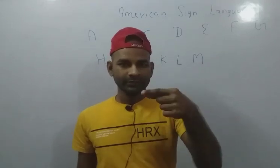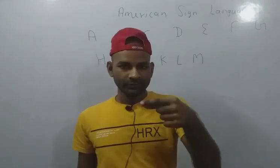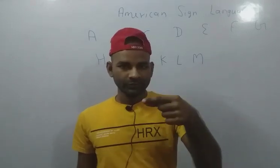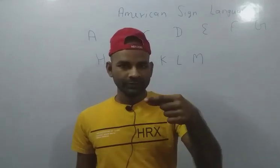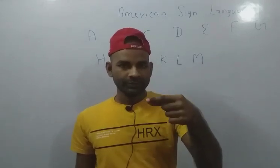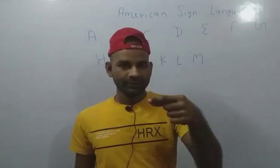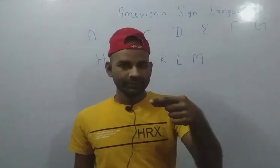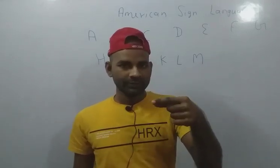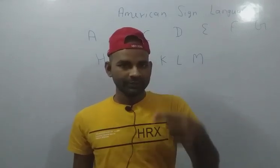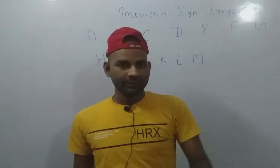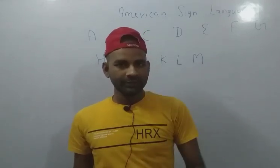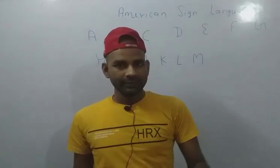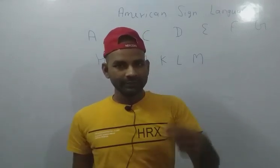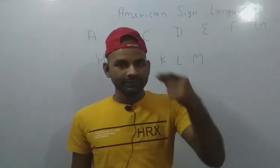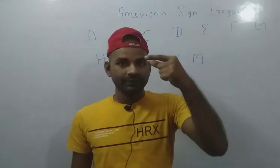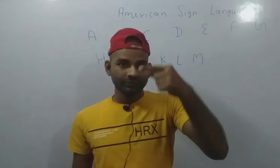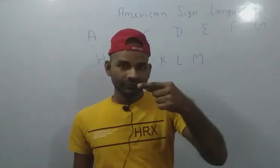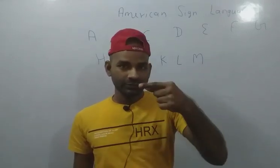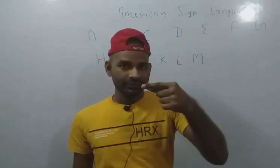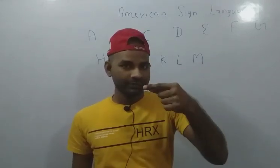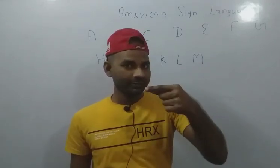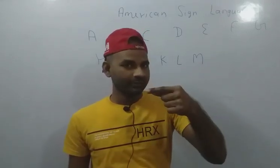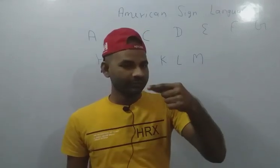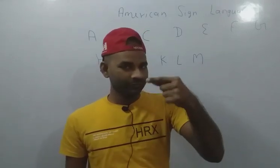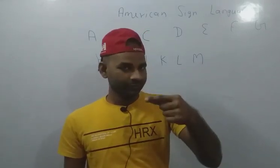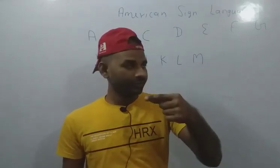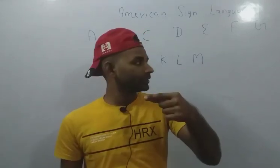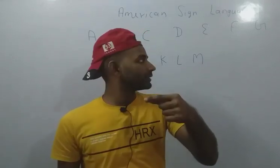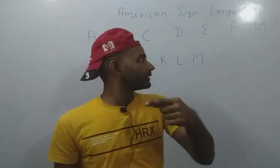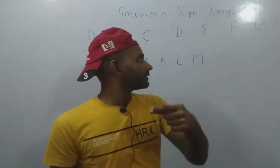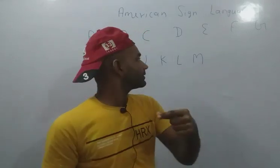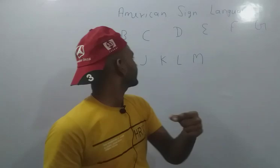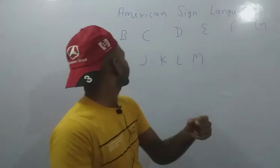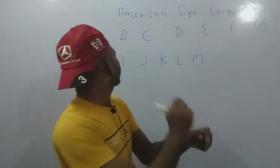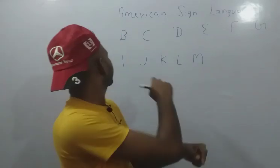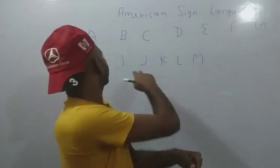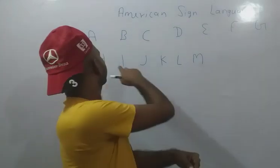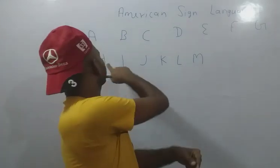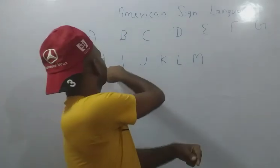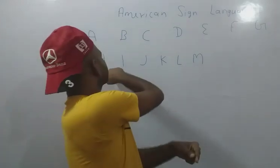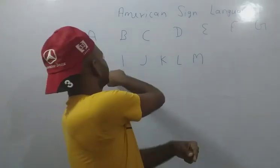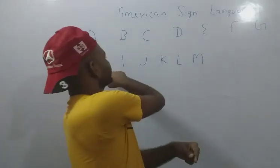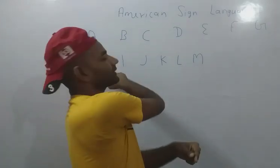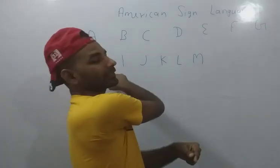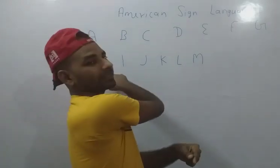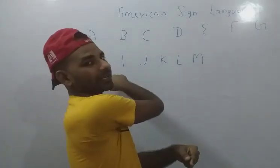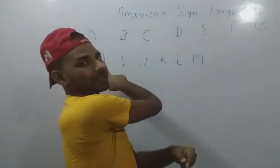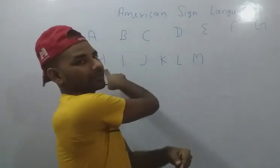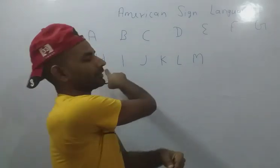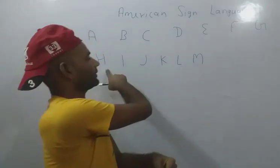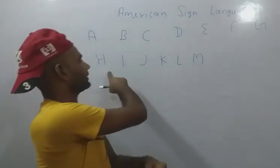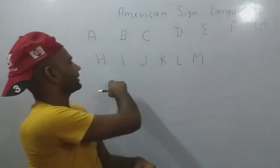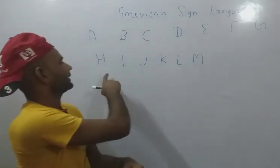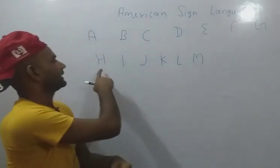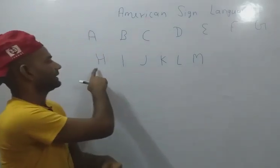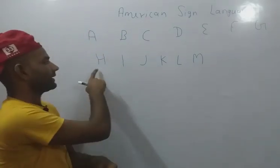जी, ऐसे जी, जी, ठीक। अब इसके बाद ये वाला